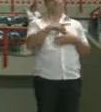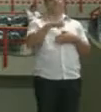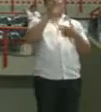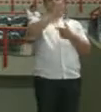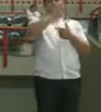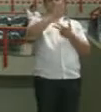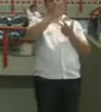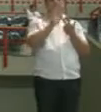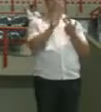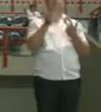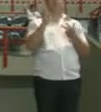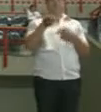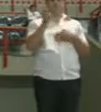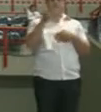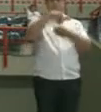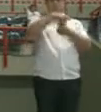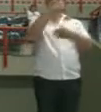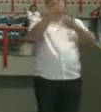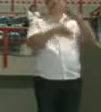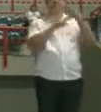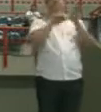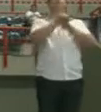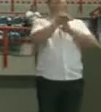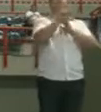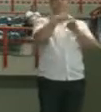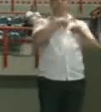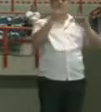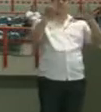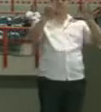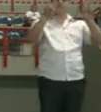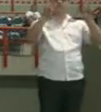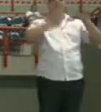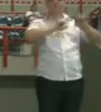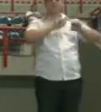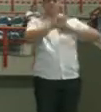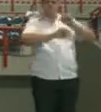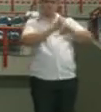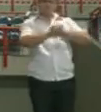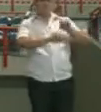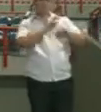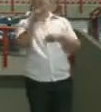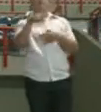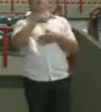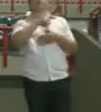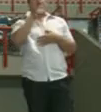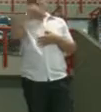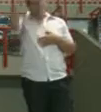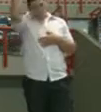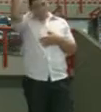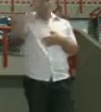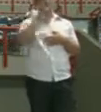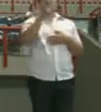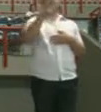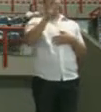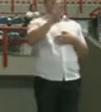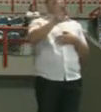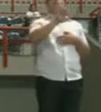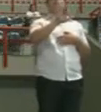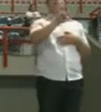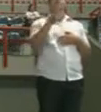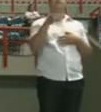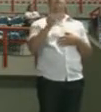Enem, ok? O tema República, ele sempre é cobrado por